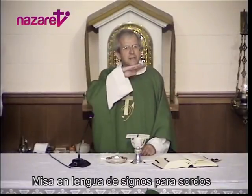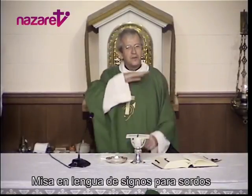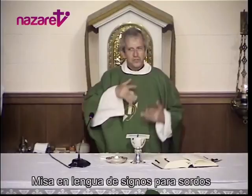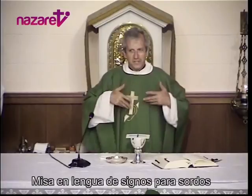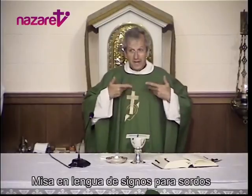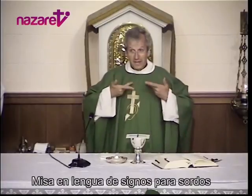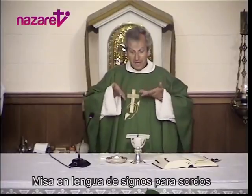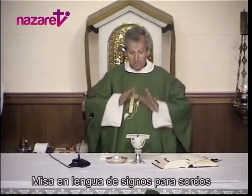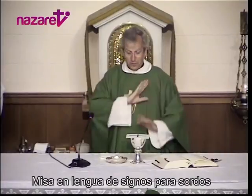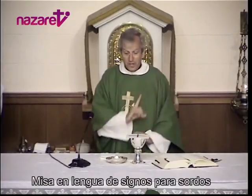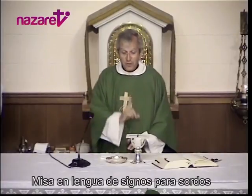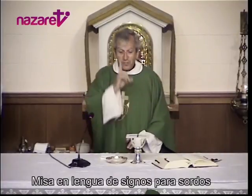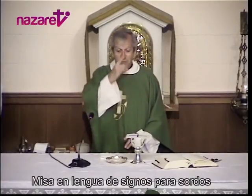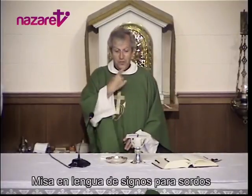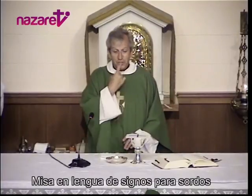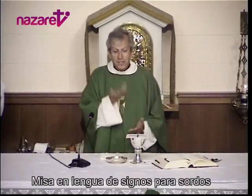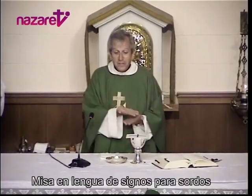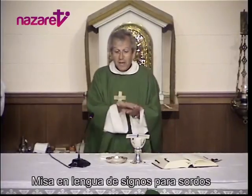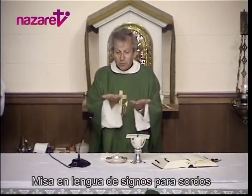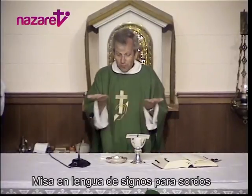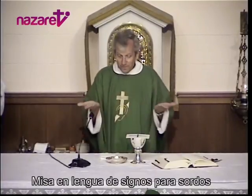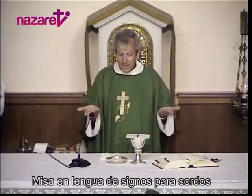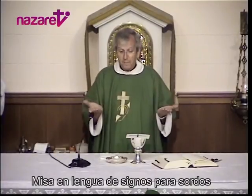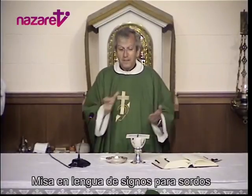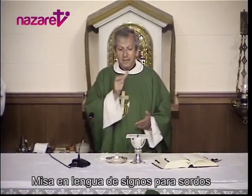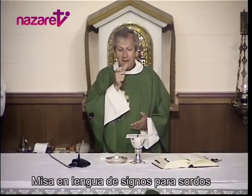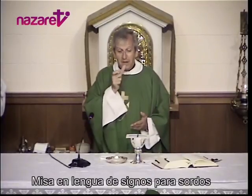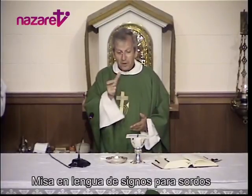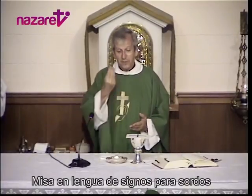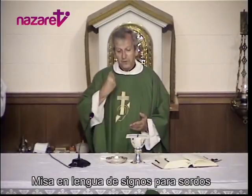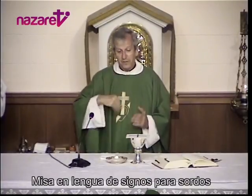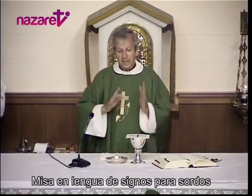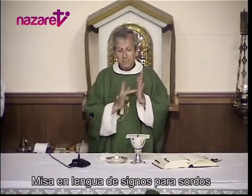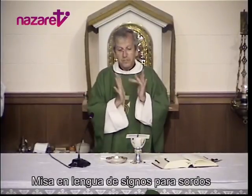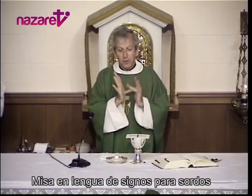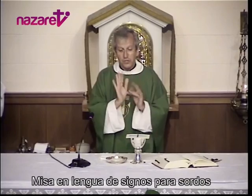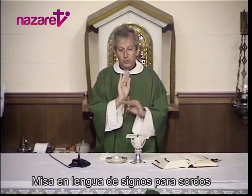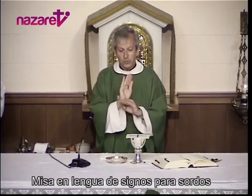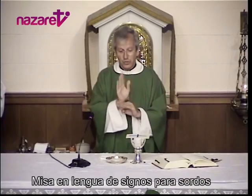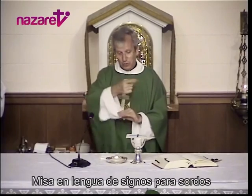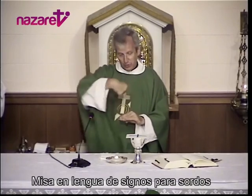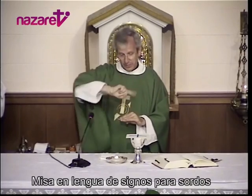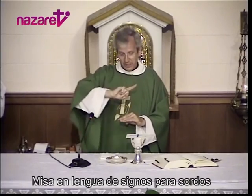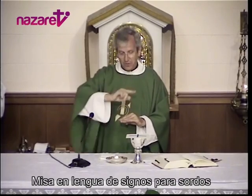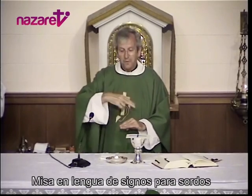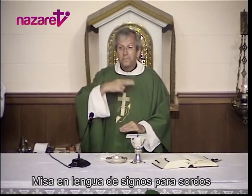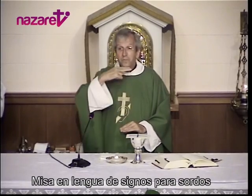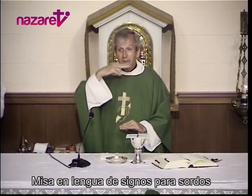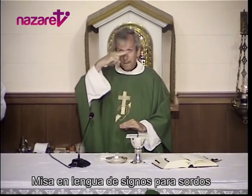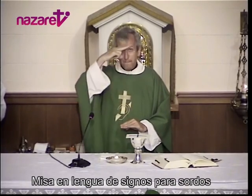Llenos de alegría por ser hijos de Dios, digamos confiadamente la oración que el mismo Jesús nos enseñó.